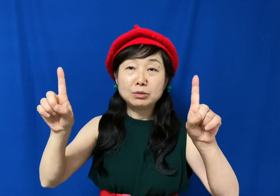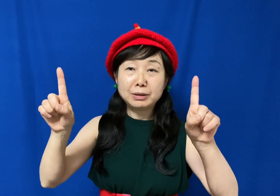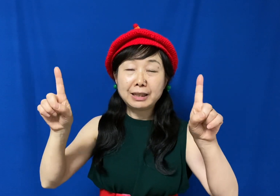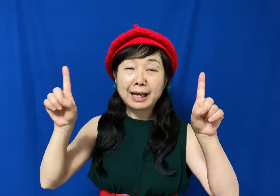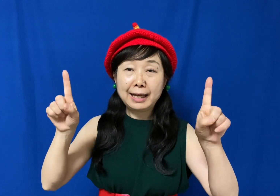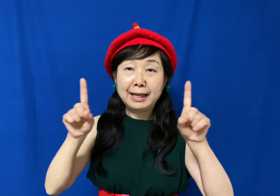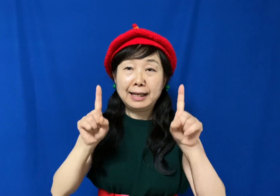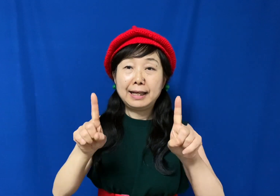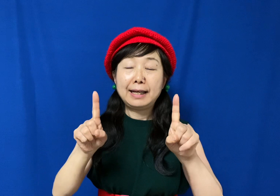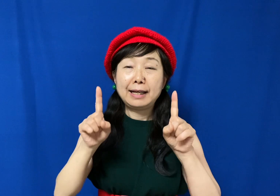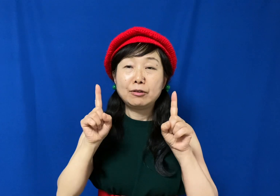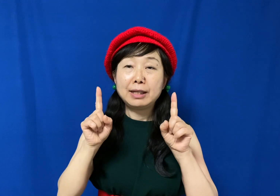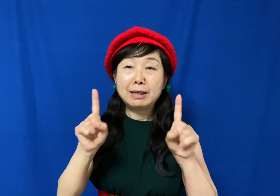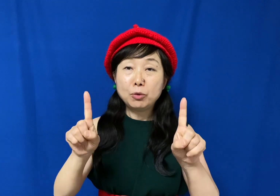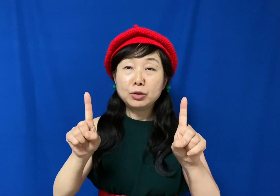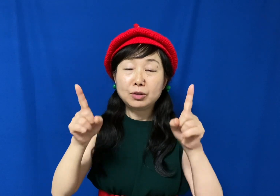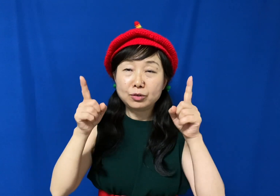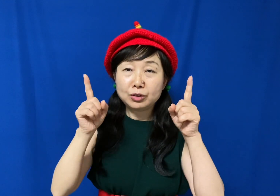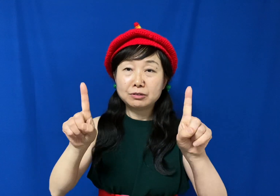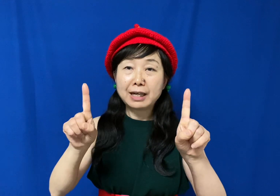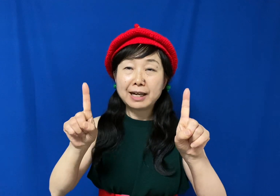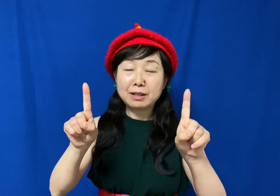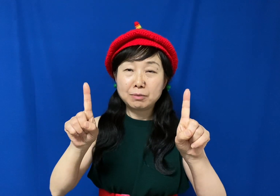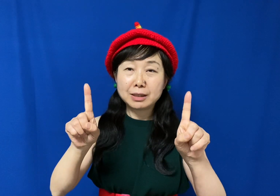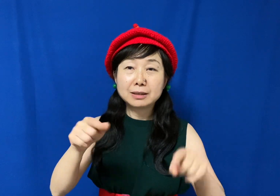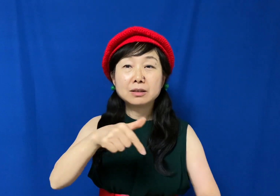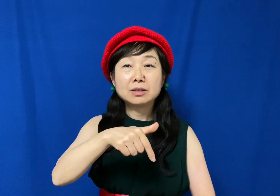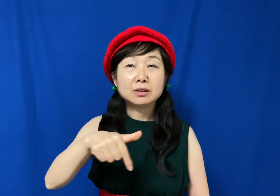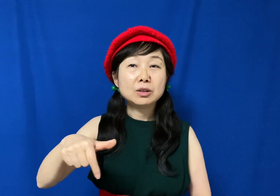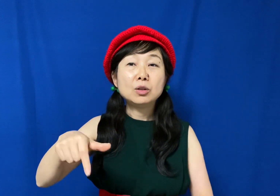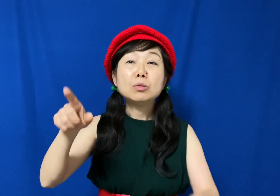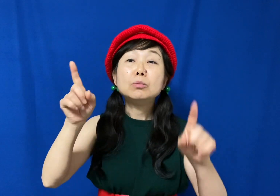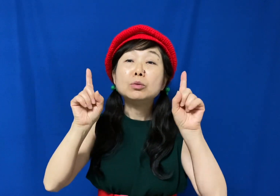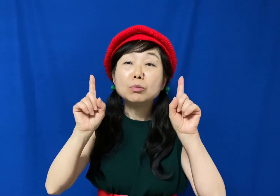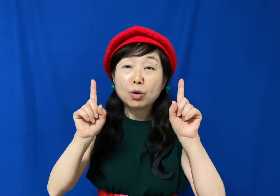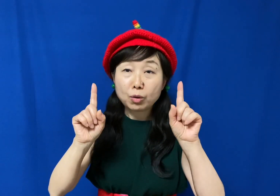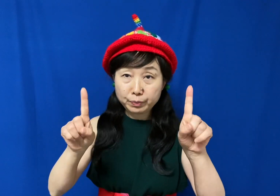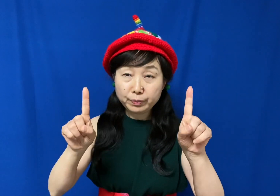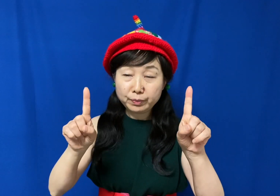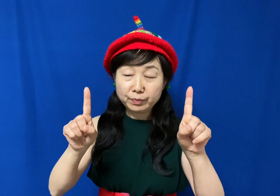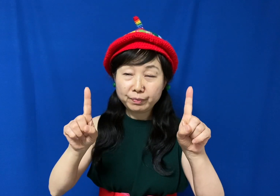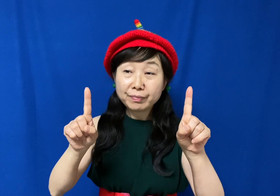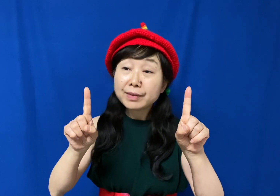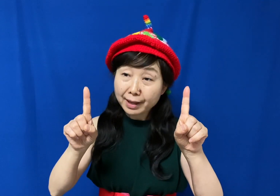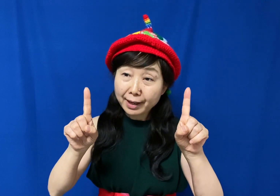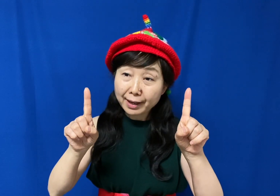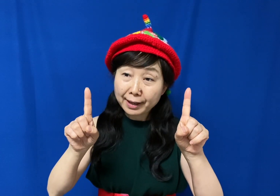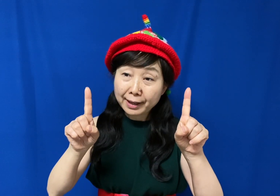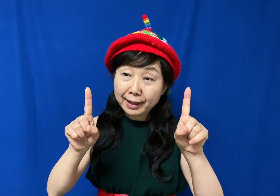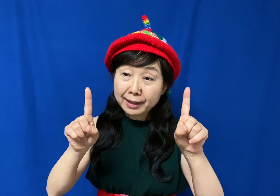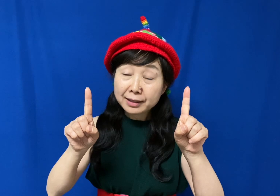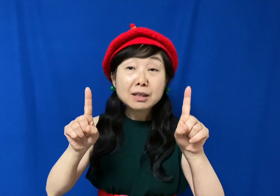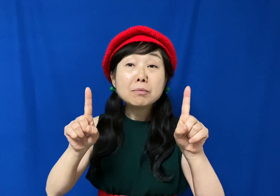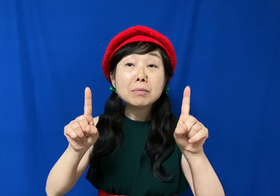で、これで門っていう手話があります。部門で、金メダ